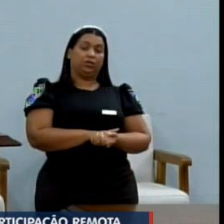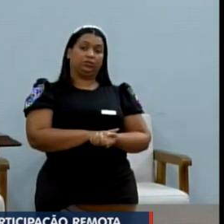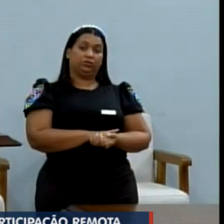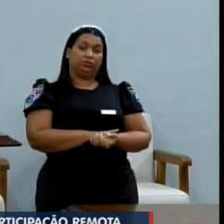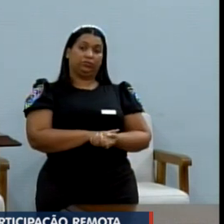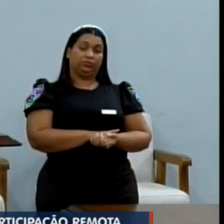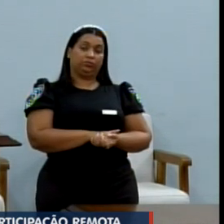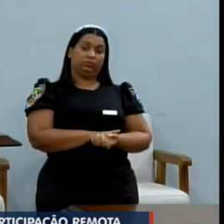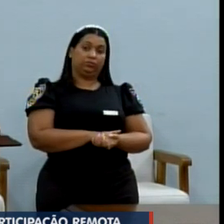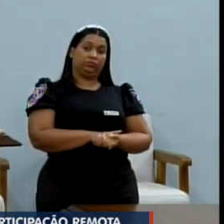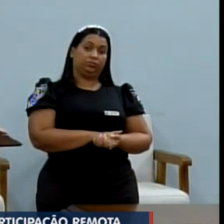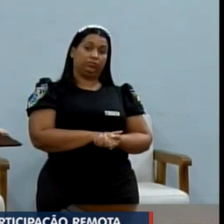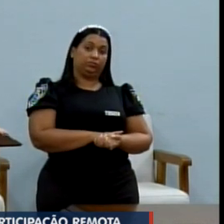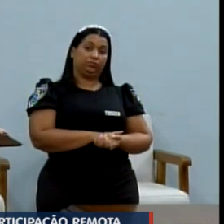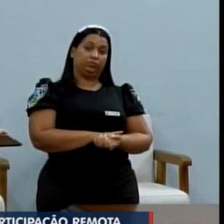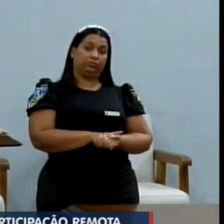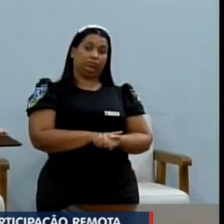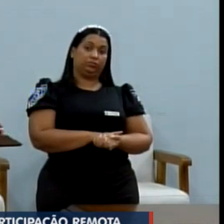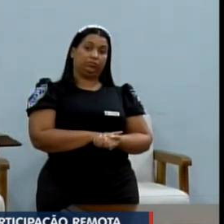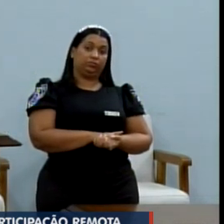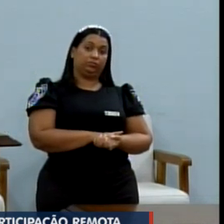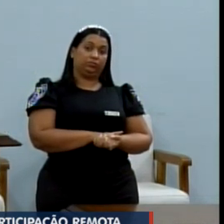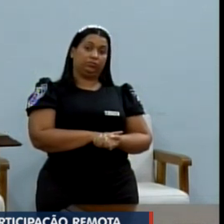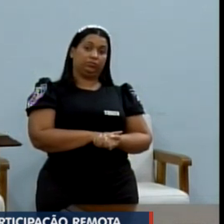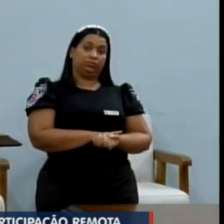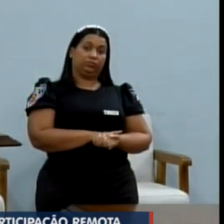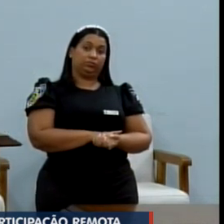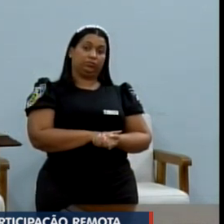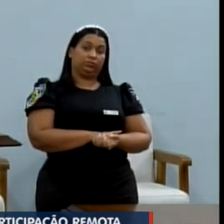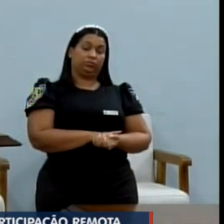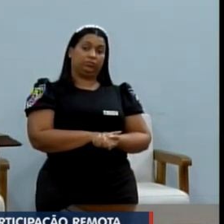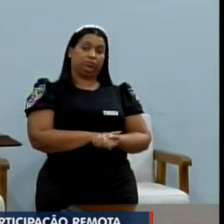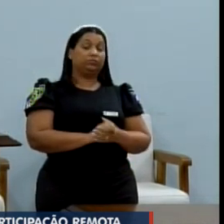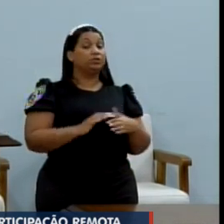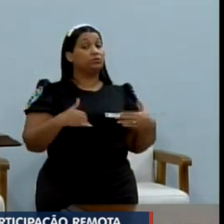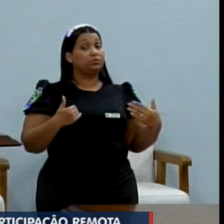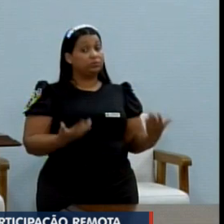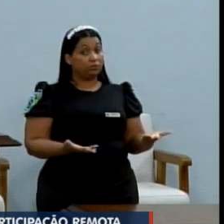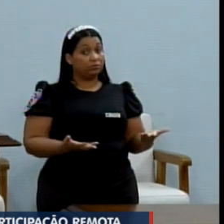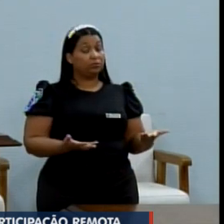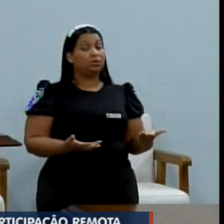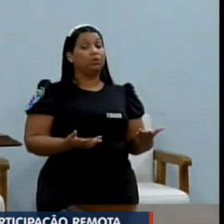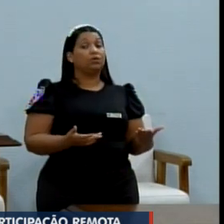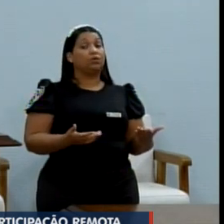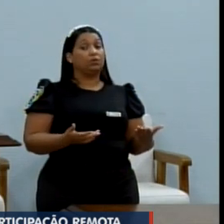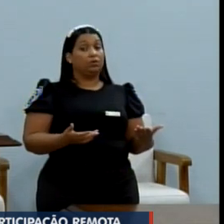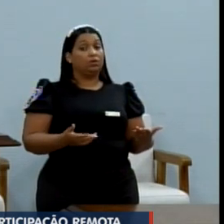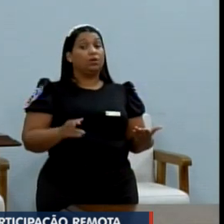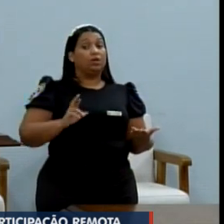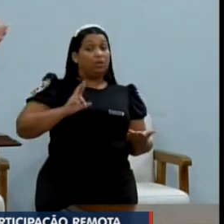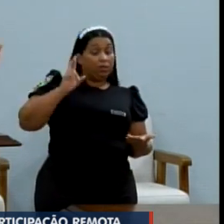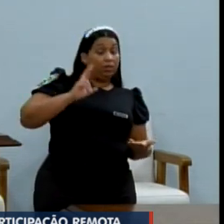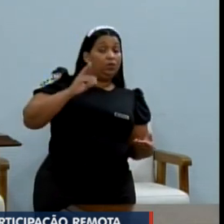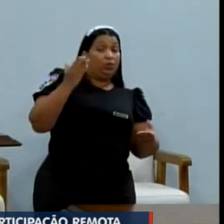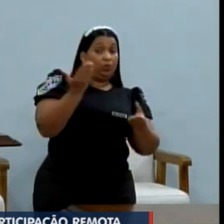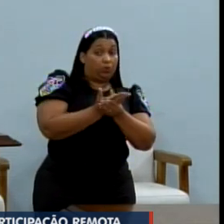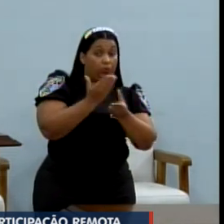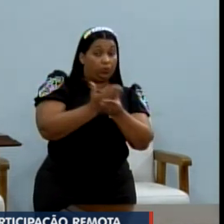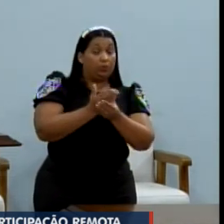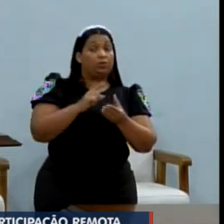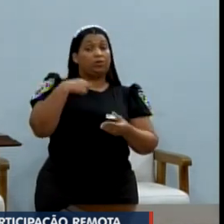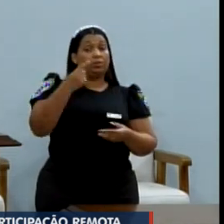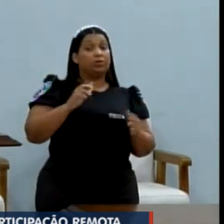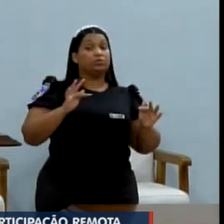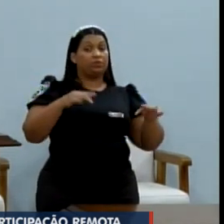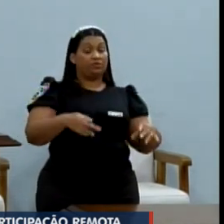evento Então da trégua para isso estamos preparando ações representações judiciais e ao final da